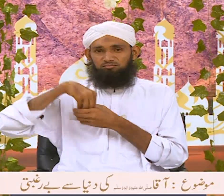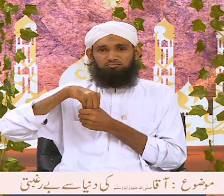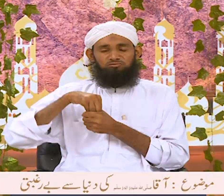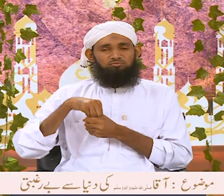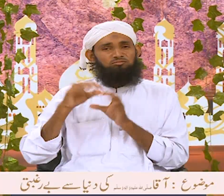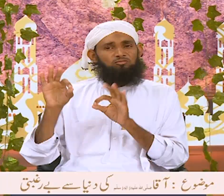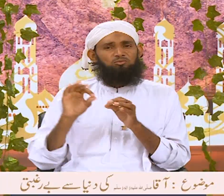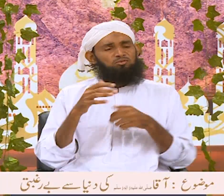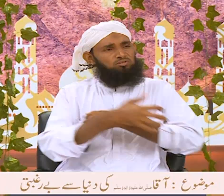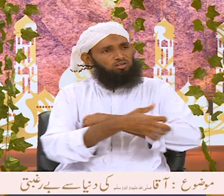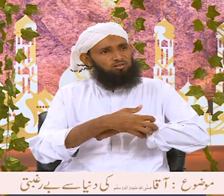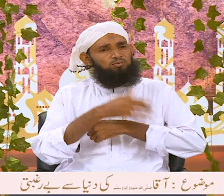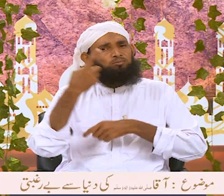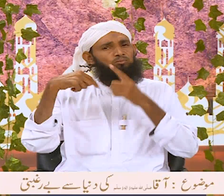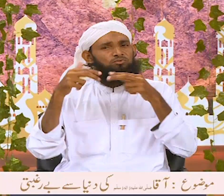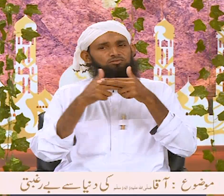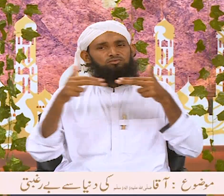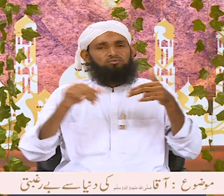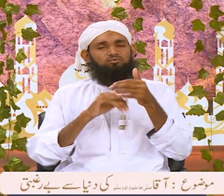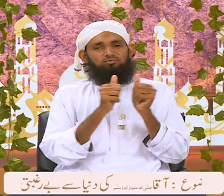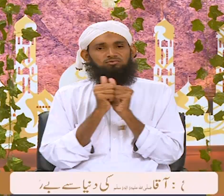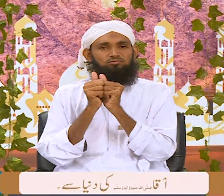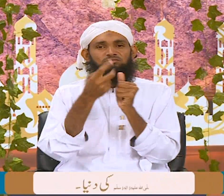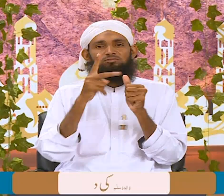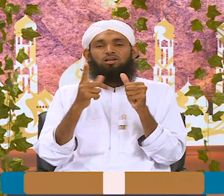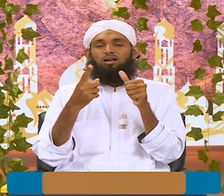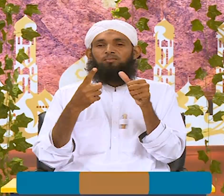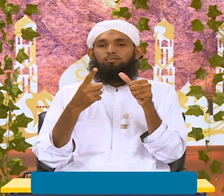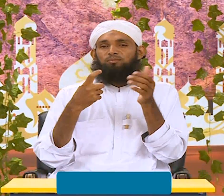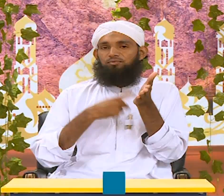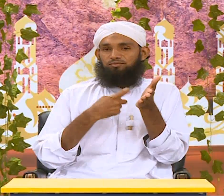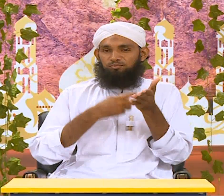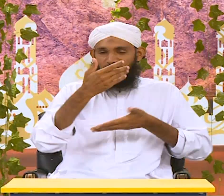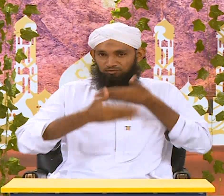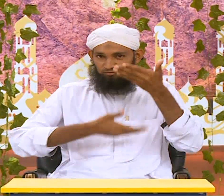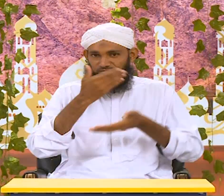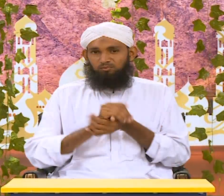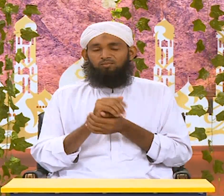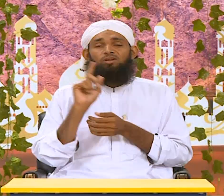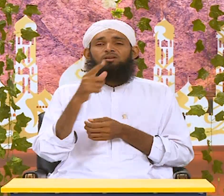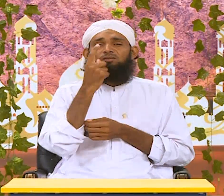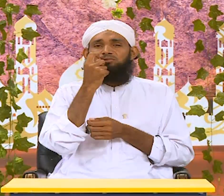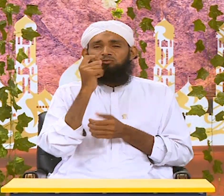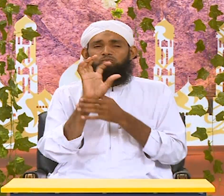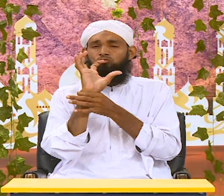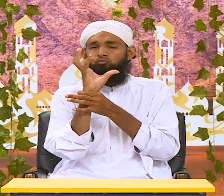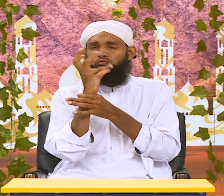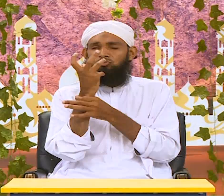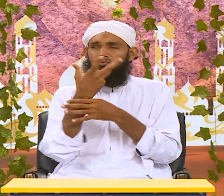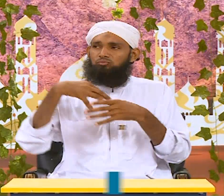رابعہ بصریہ رحمت اللہ علیہا نے ایک روز فرمایا، اگر کسی شخص کو دنیا کی ساری دولت دے دی جائے وہ پھر بھی غریب ہی رہے گا۔